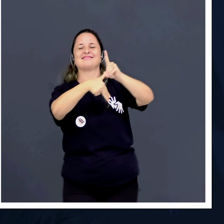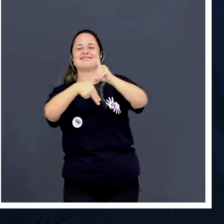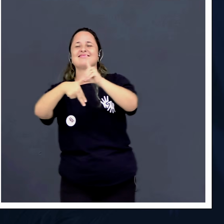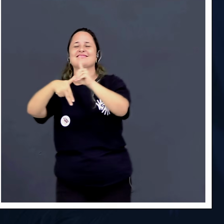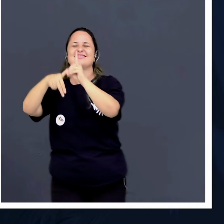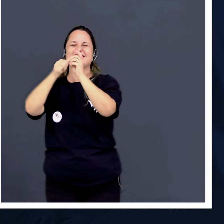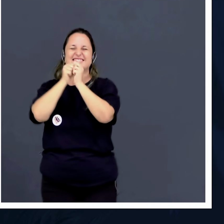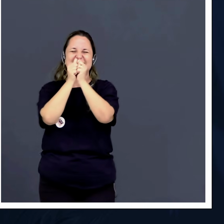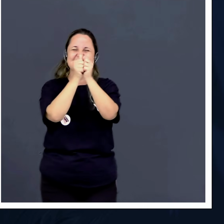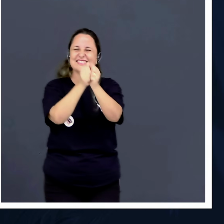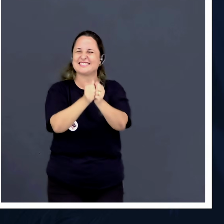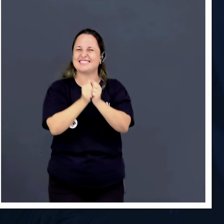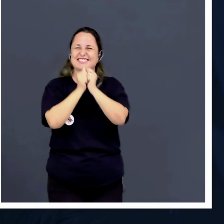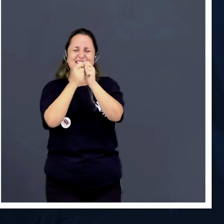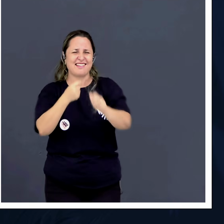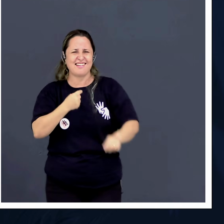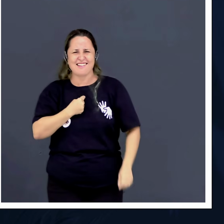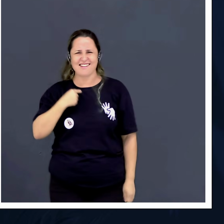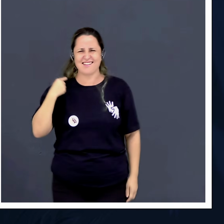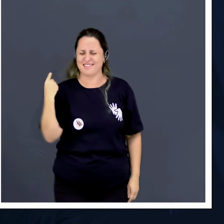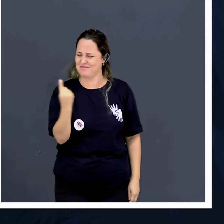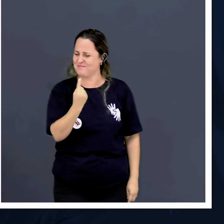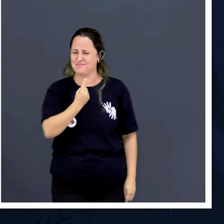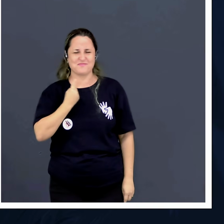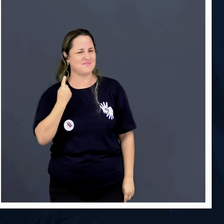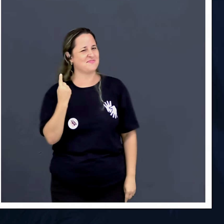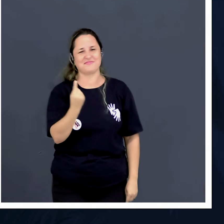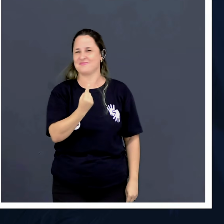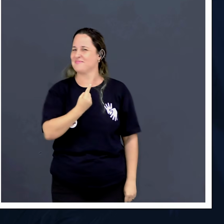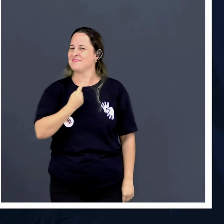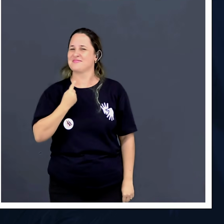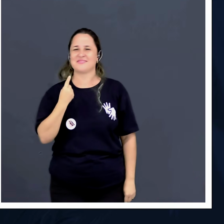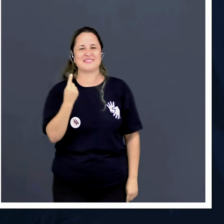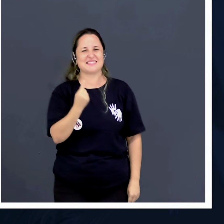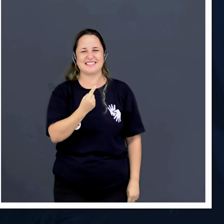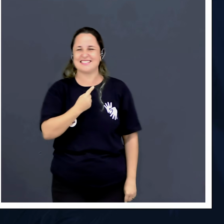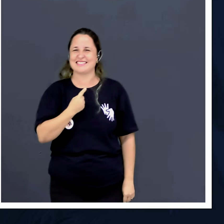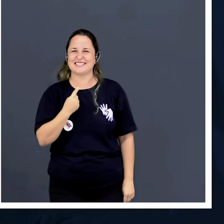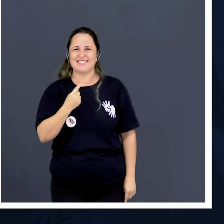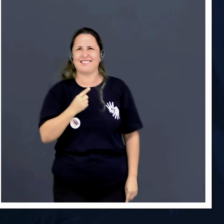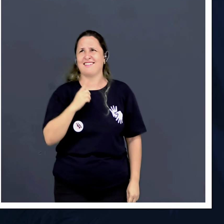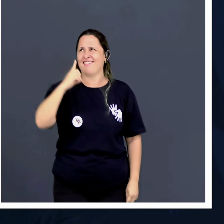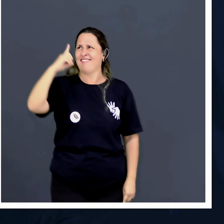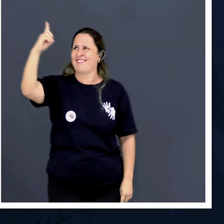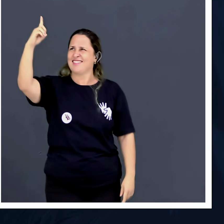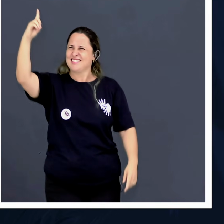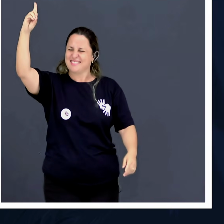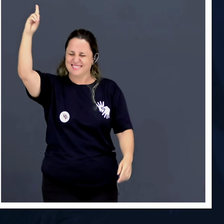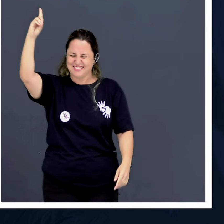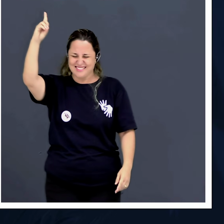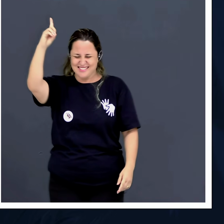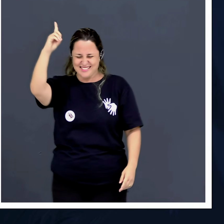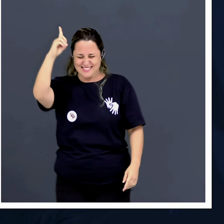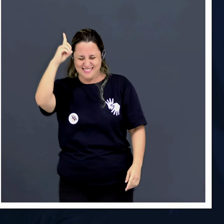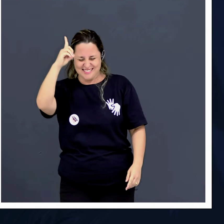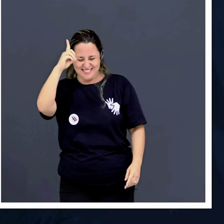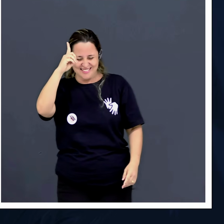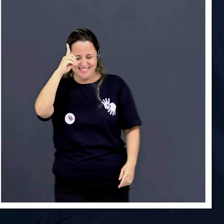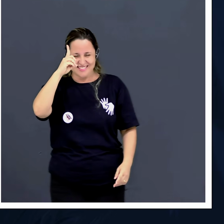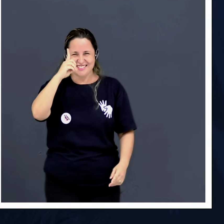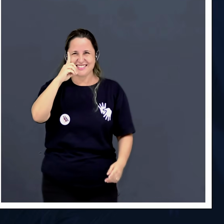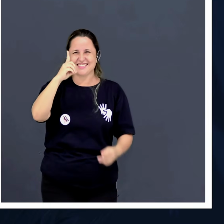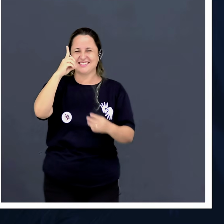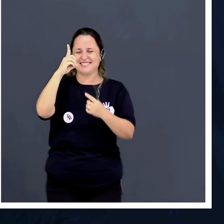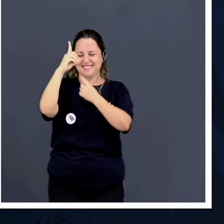estás comigo. Não estou sozinho, eu estou guardado